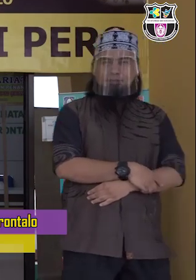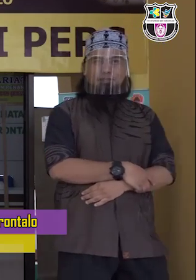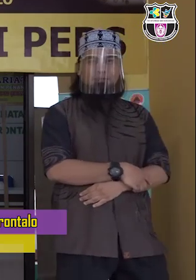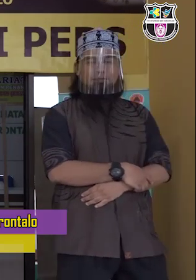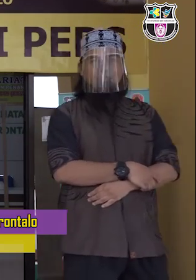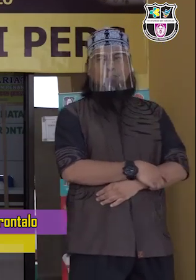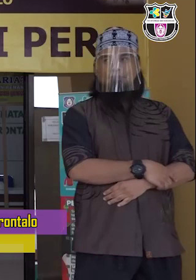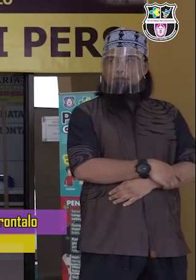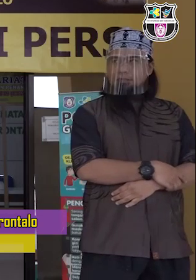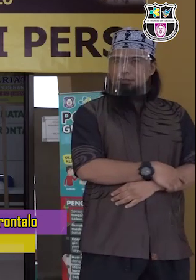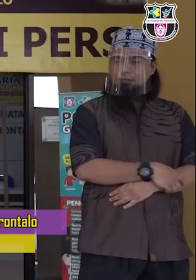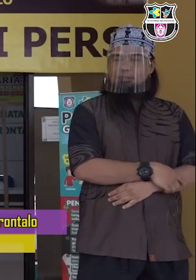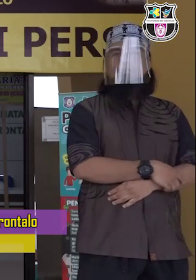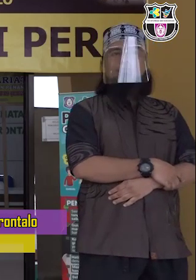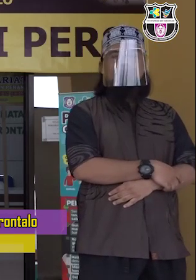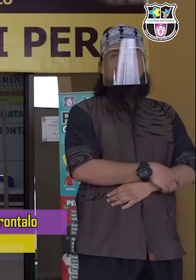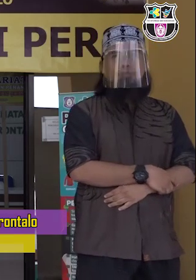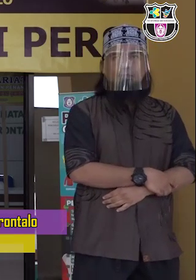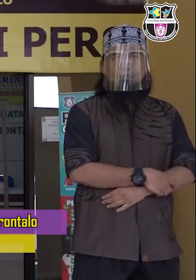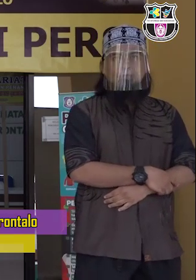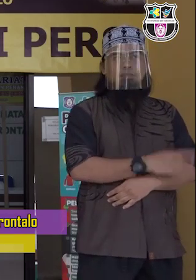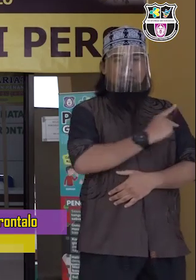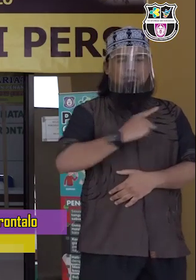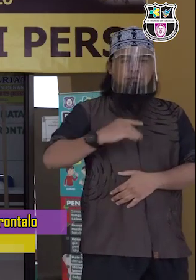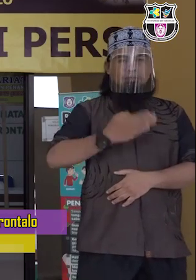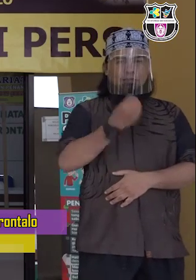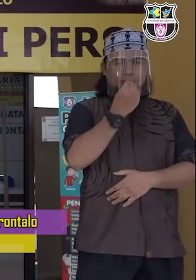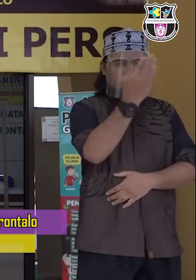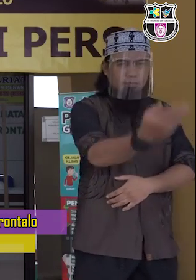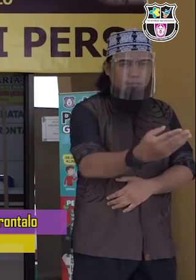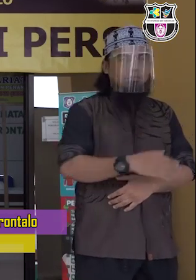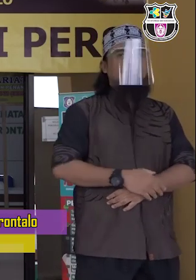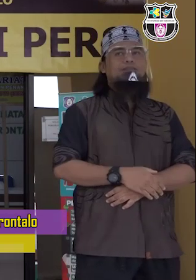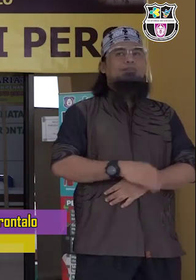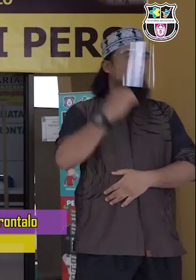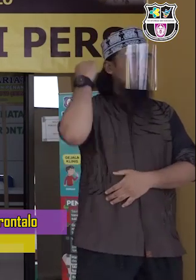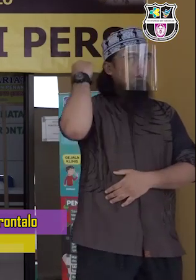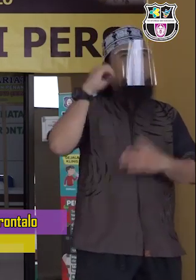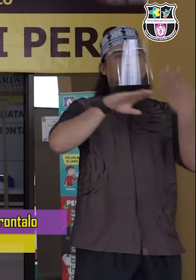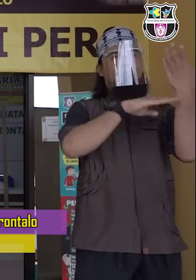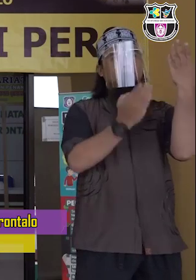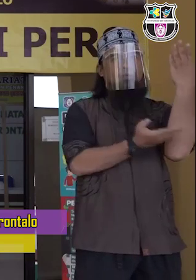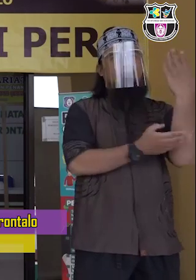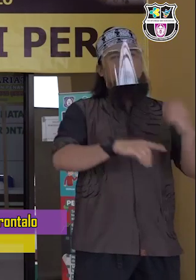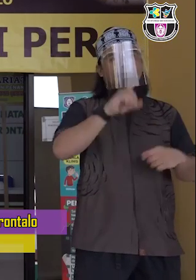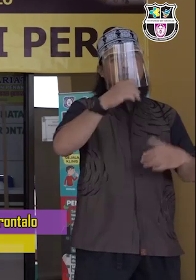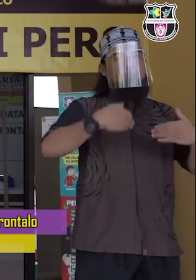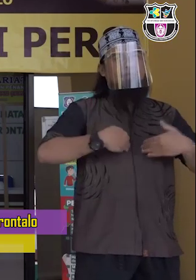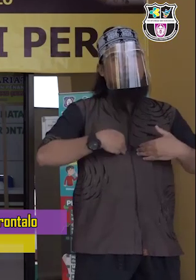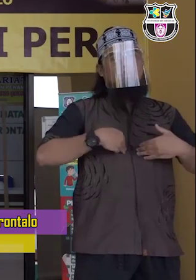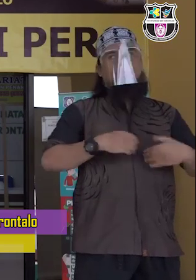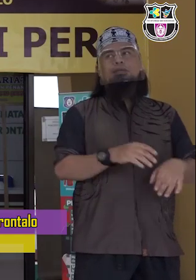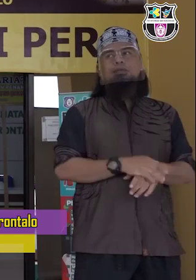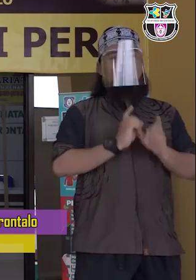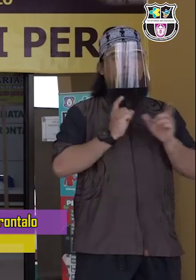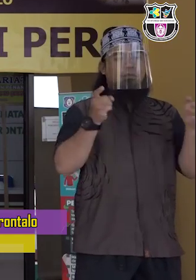lagi, kami menghimbau ibu-ibu hamil tetap melaksanakan antenatal care atau pemeriksaan ibu hamil